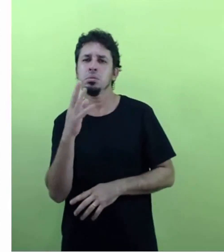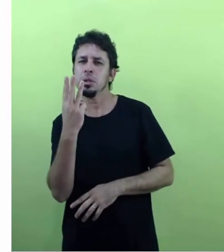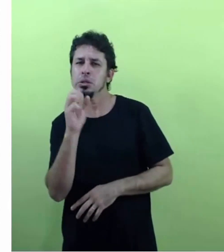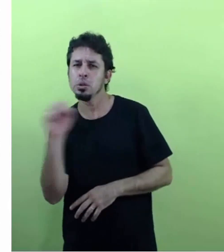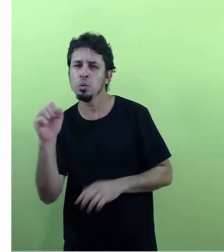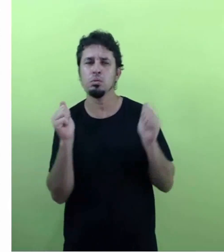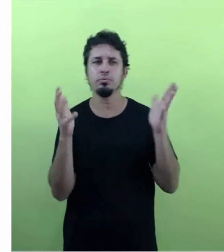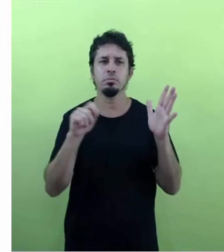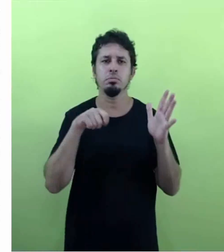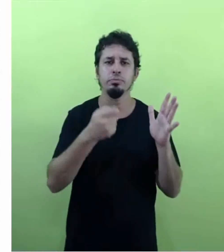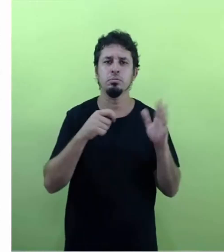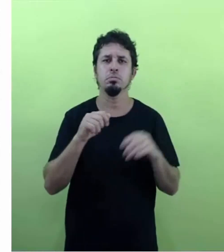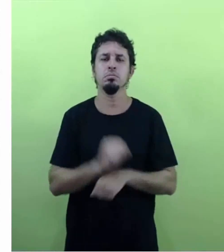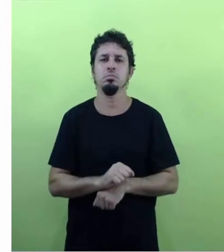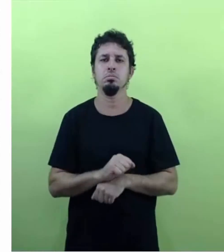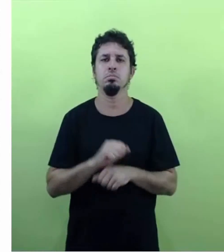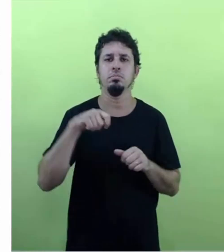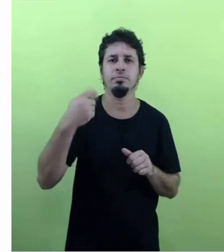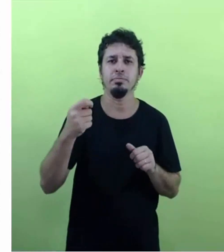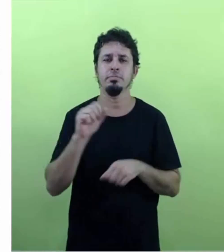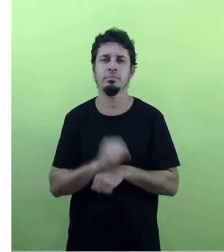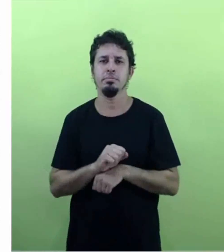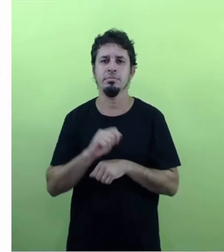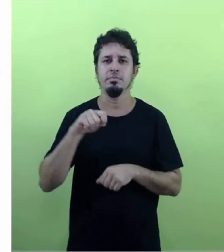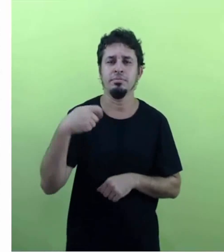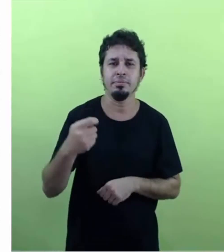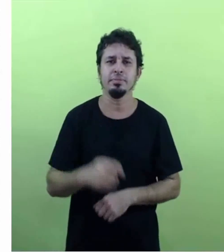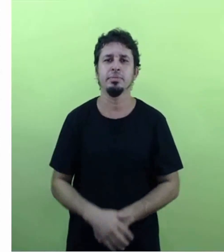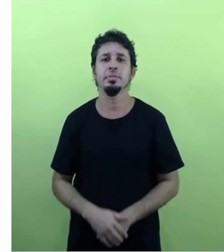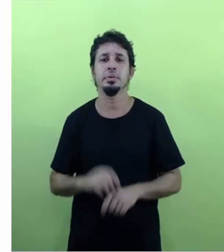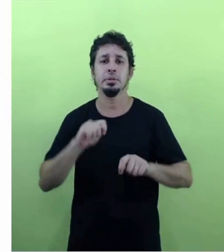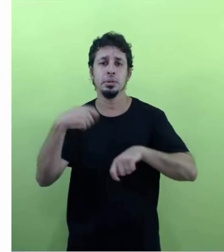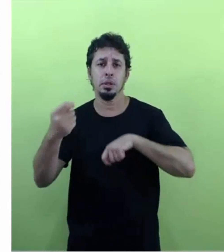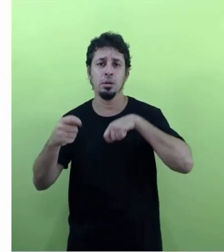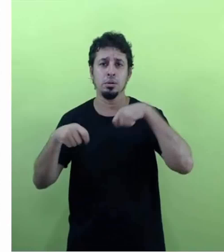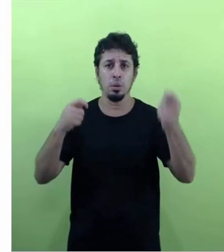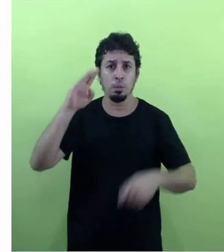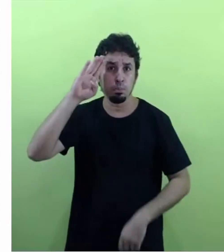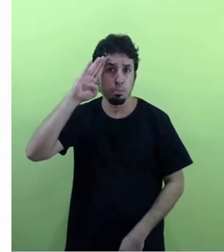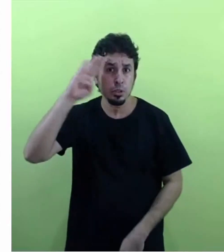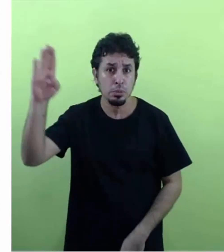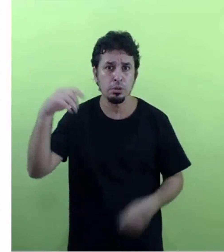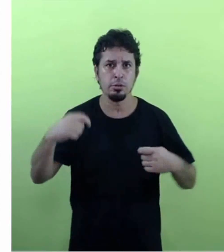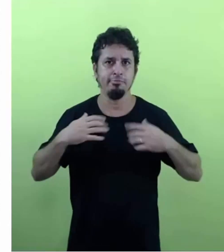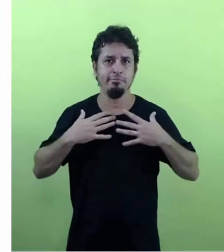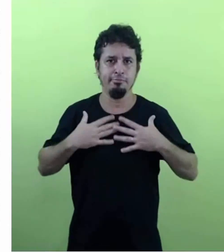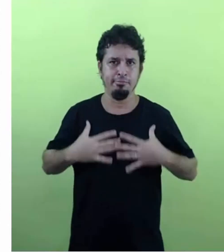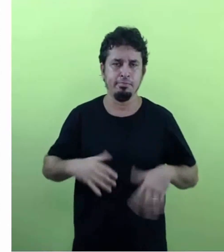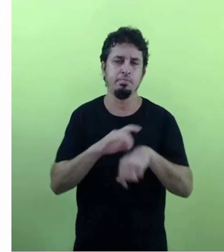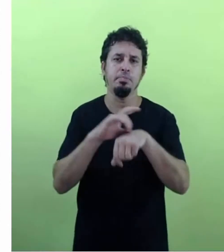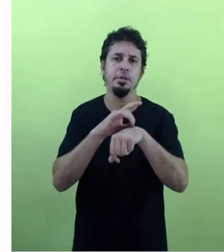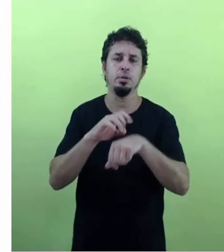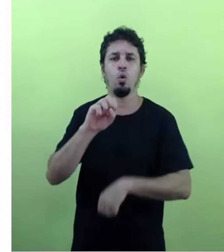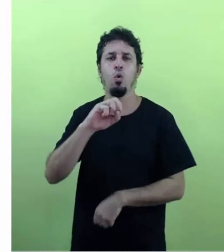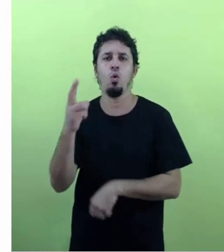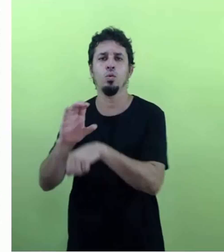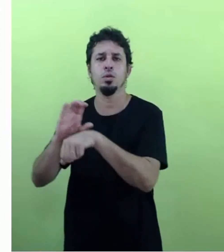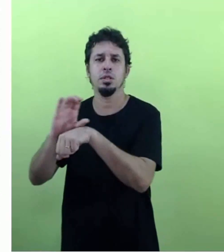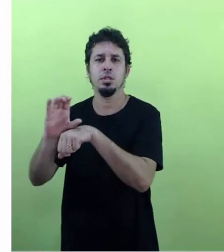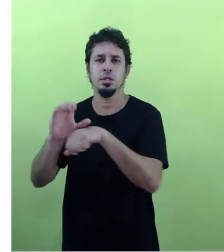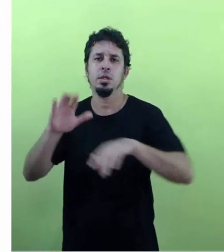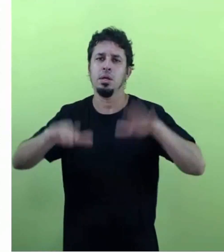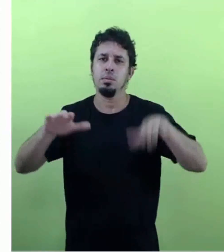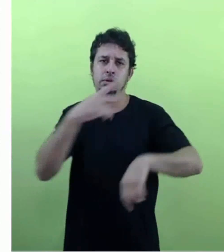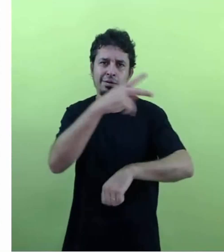entre os sinais. Quando sinalizar sinais principais, deve-se usar camisa preta ou cinza